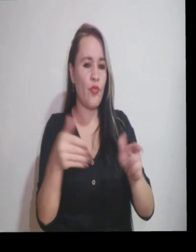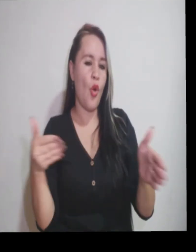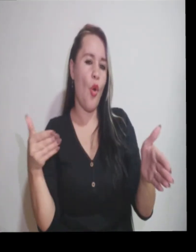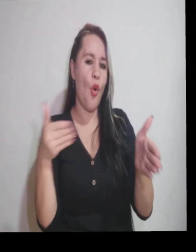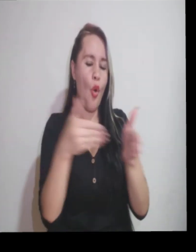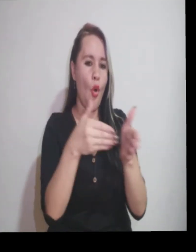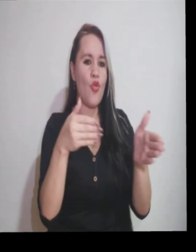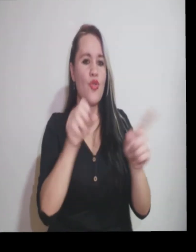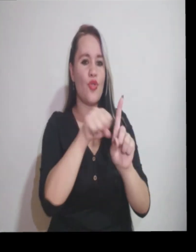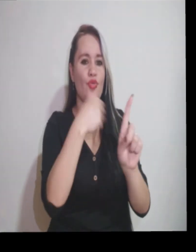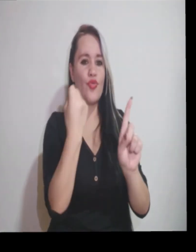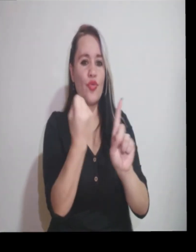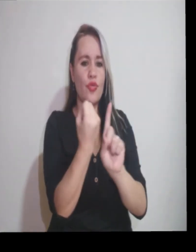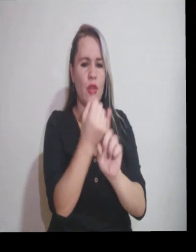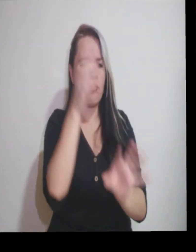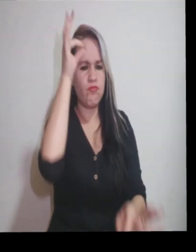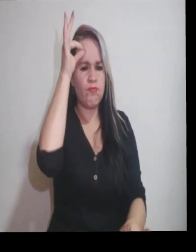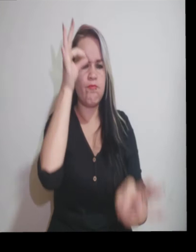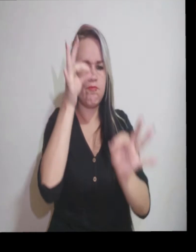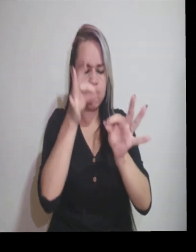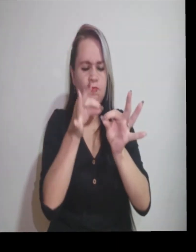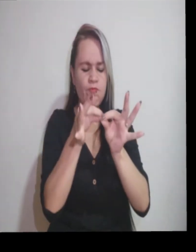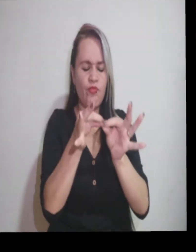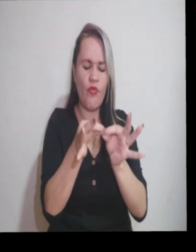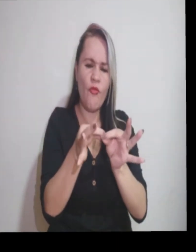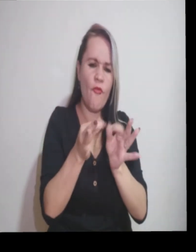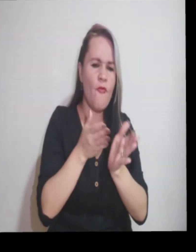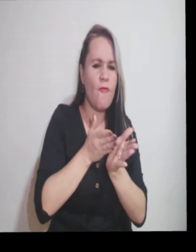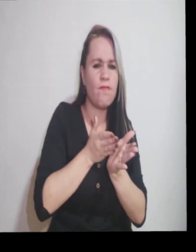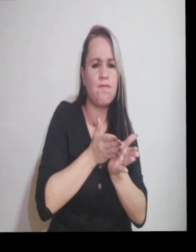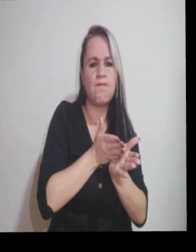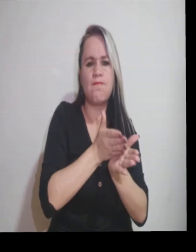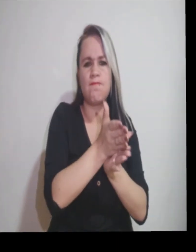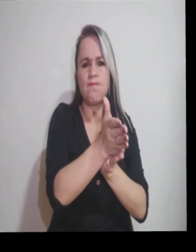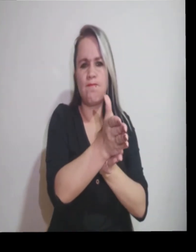rompe con una sociedad